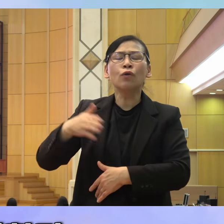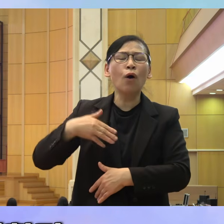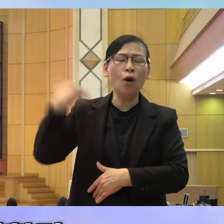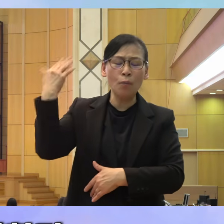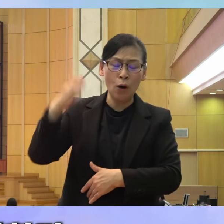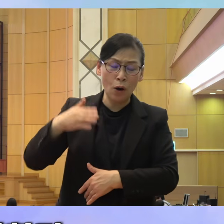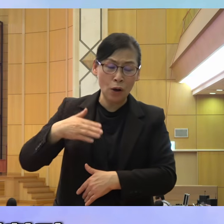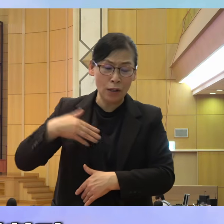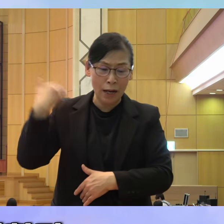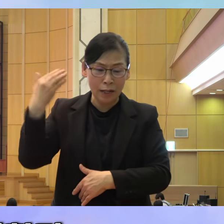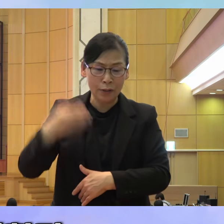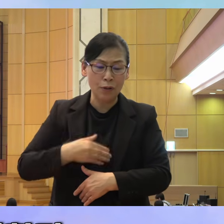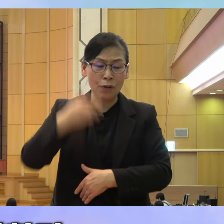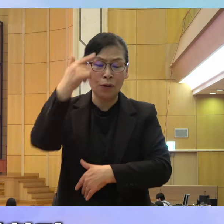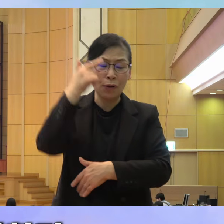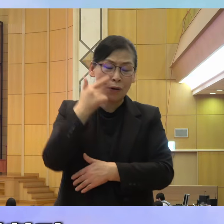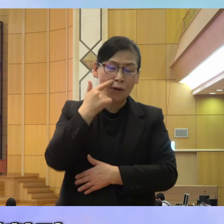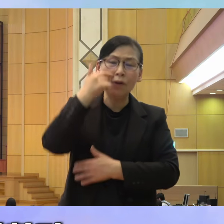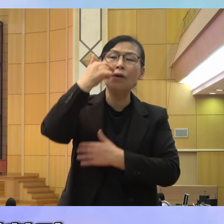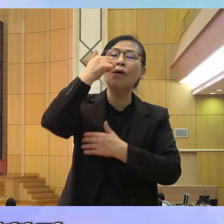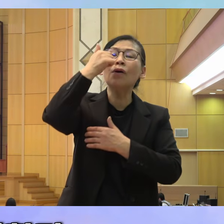장래일도 몰라요.